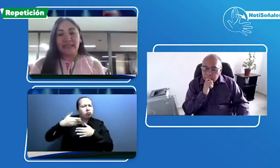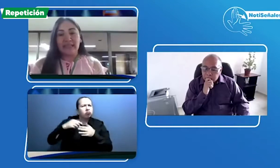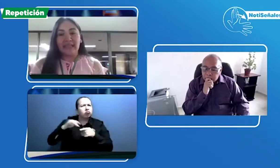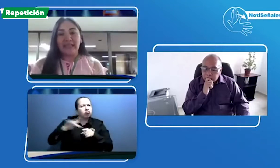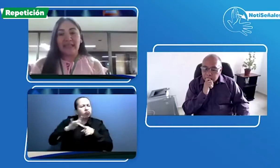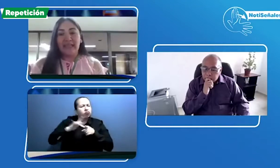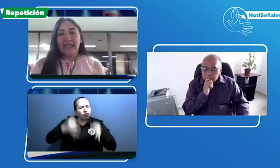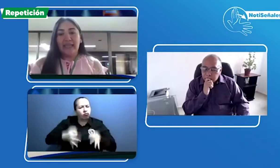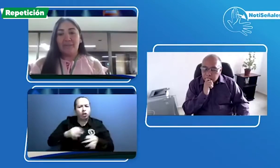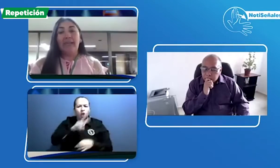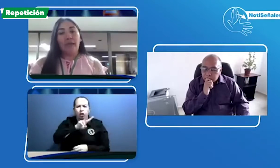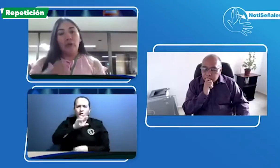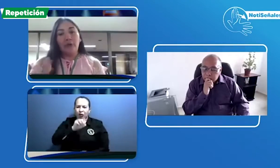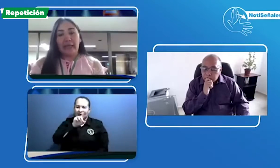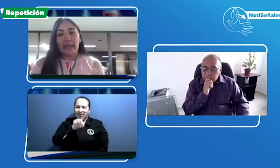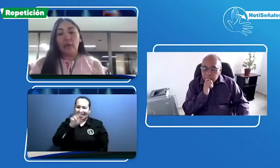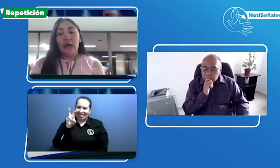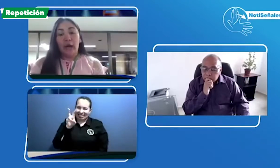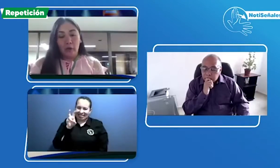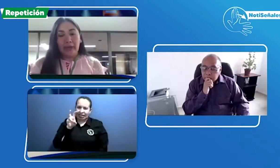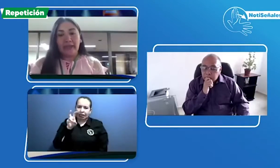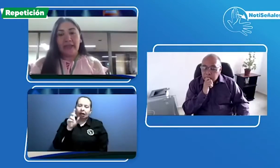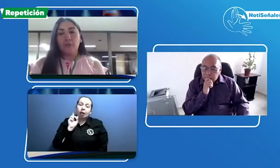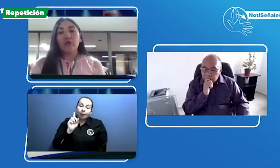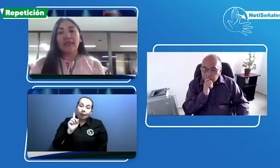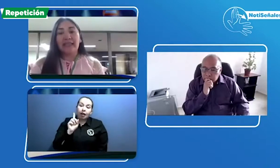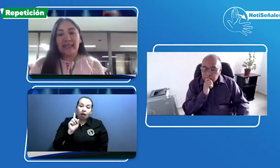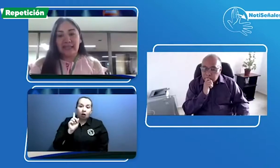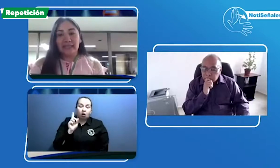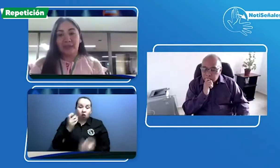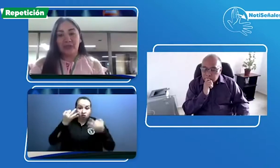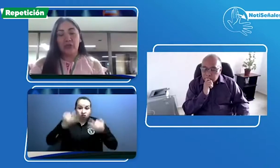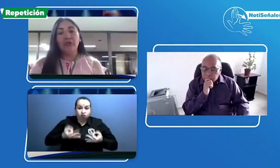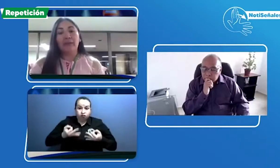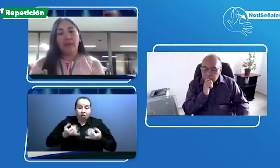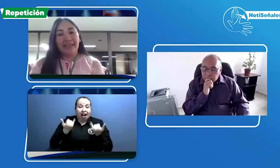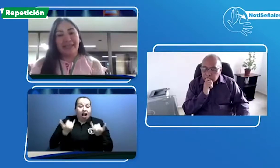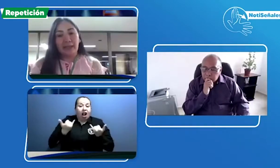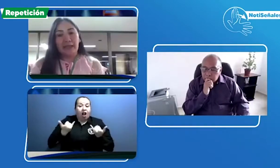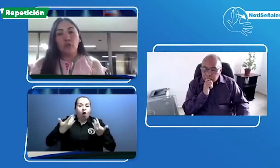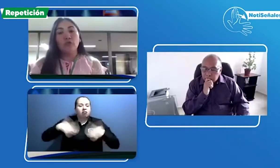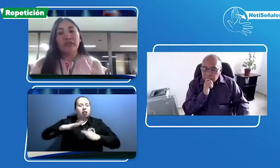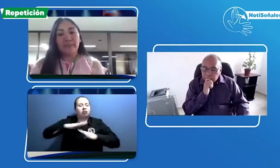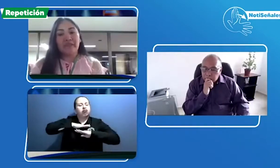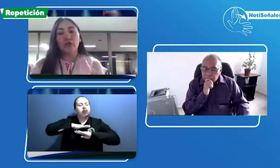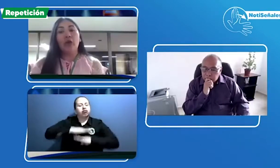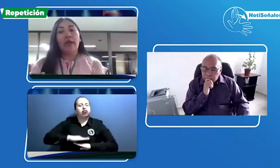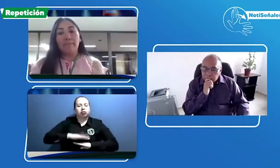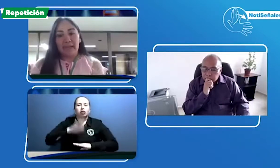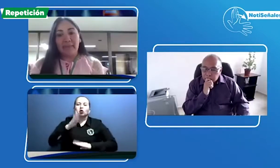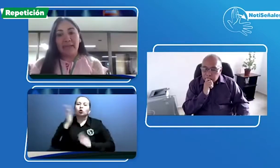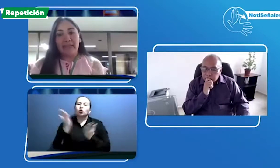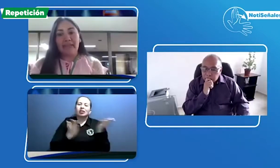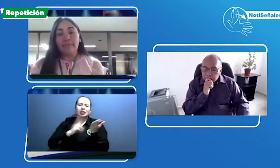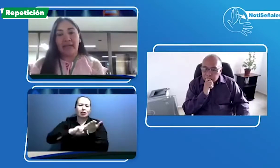2017, pero ahora tenemos la satisfacción de poder tener un servicio